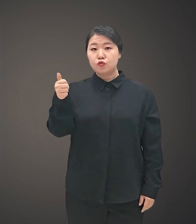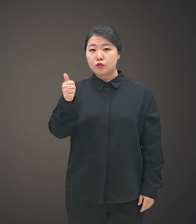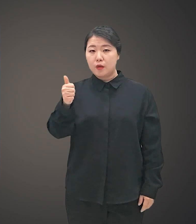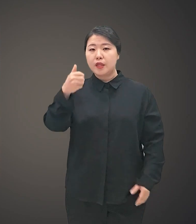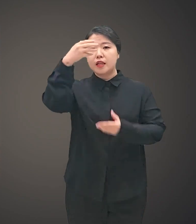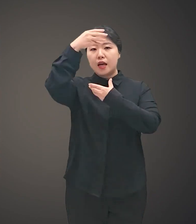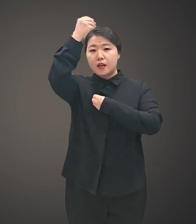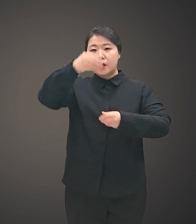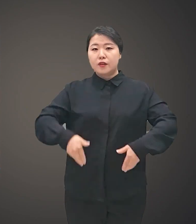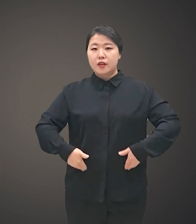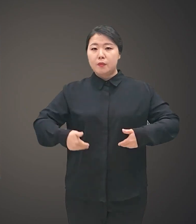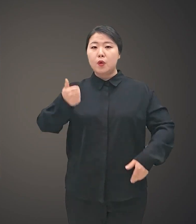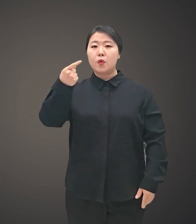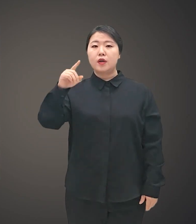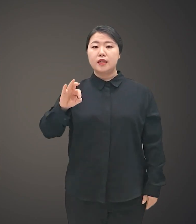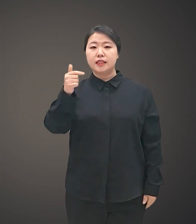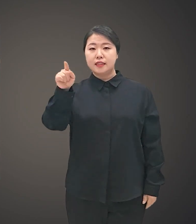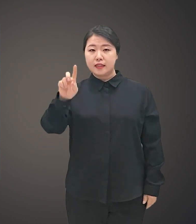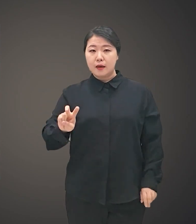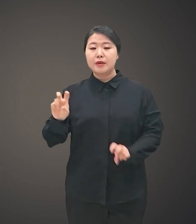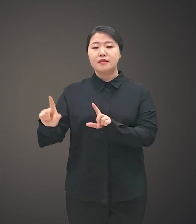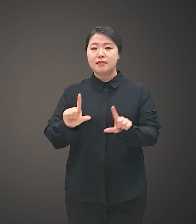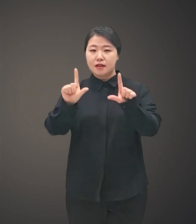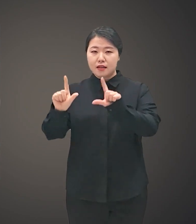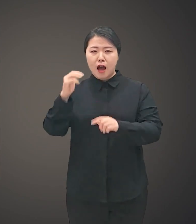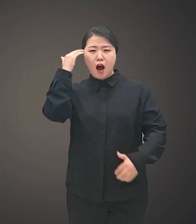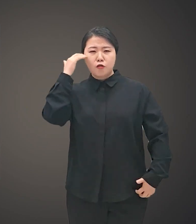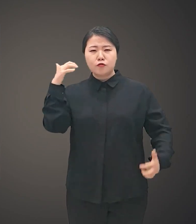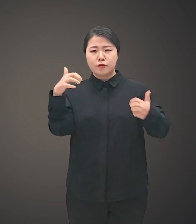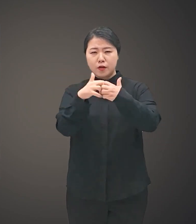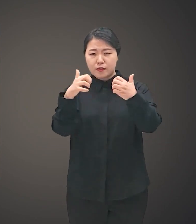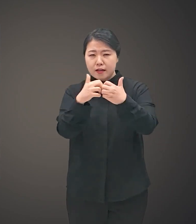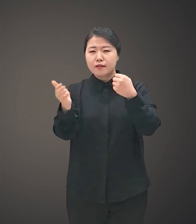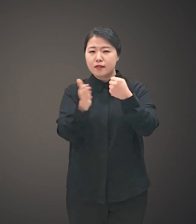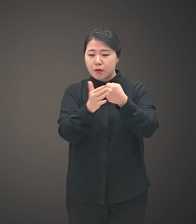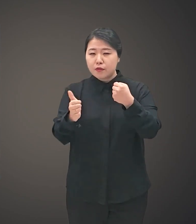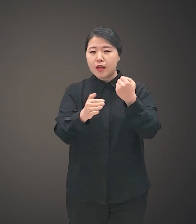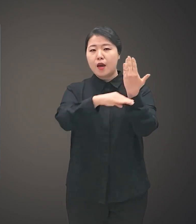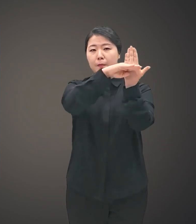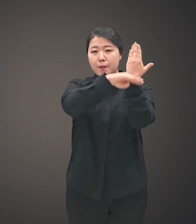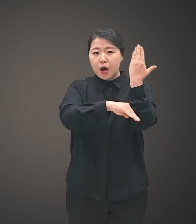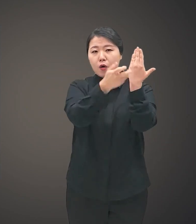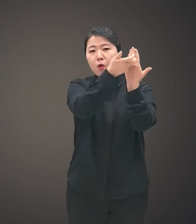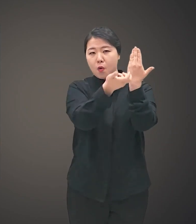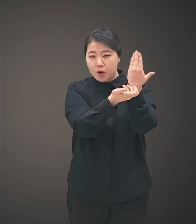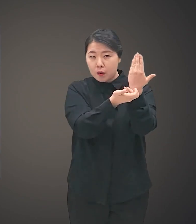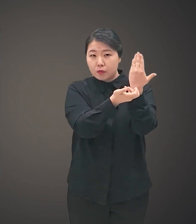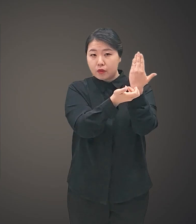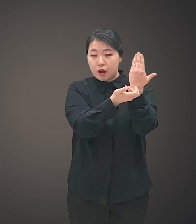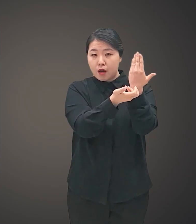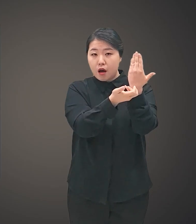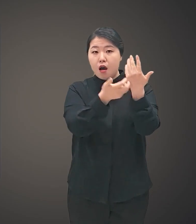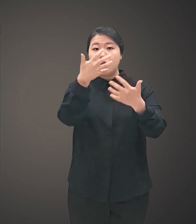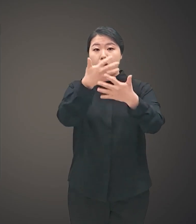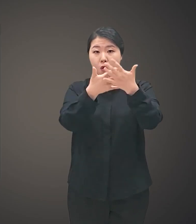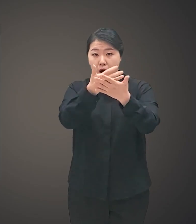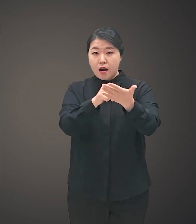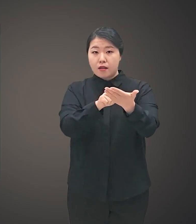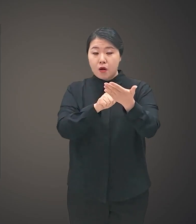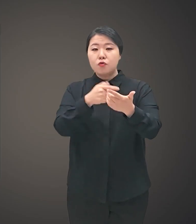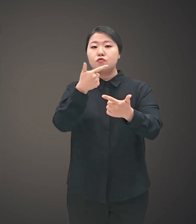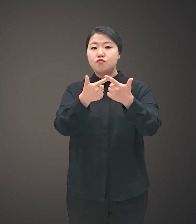덕수는 함경남도 흥남에 살다 한국 전쟁으로 피난길에 오게 되고 영화의 배경인 부산